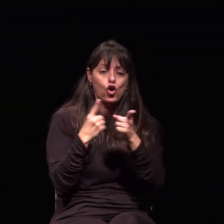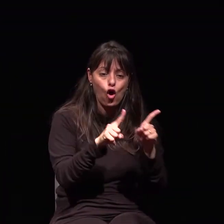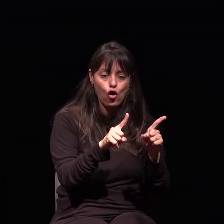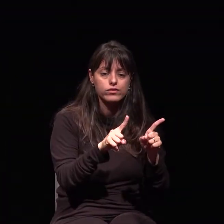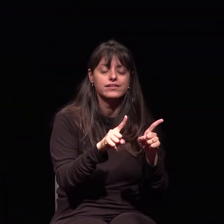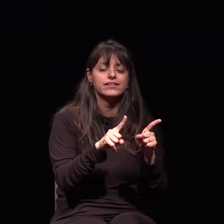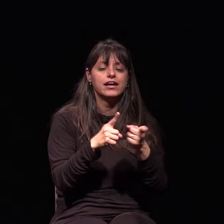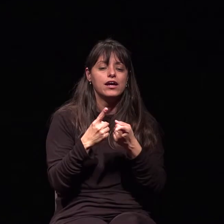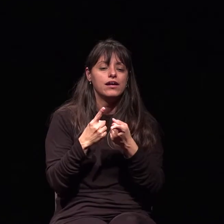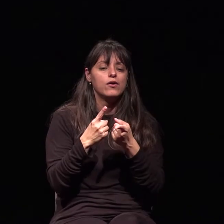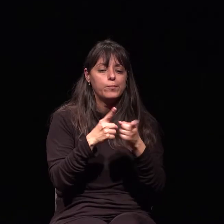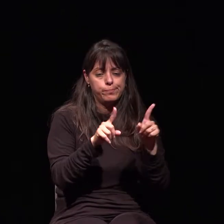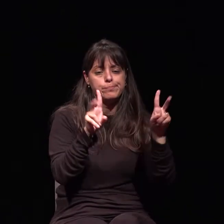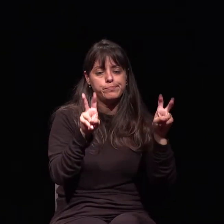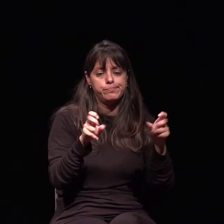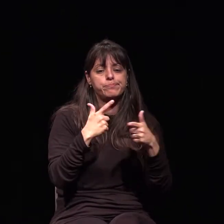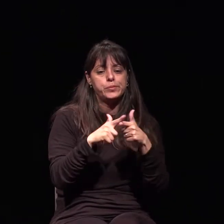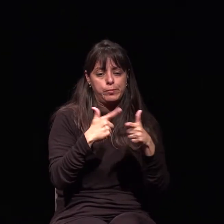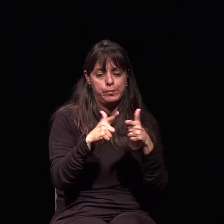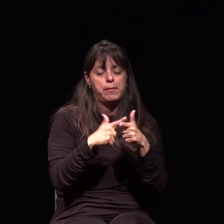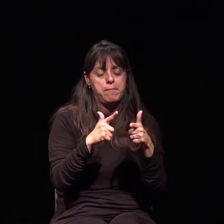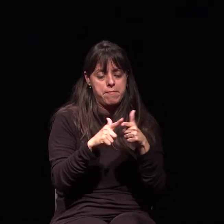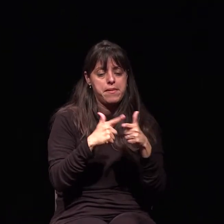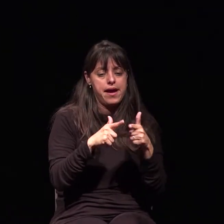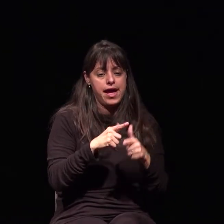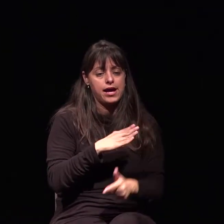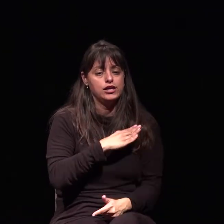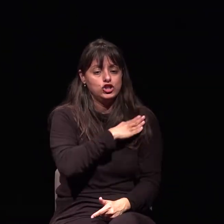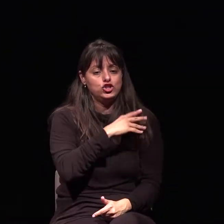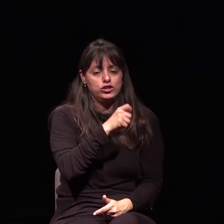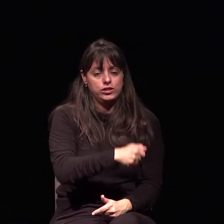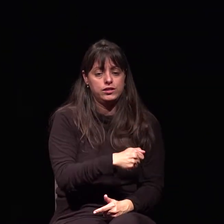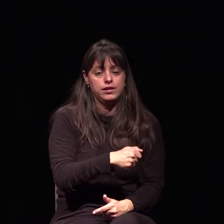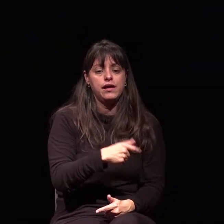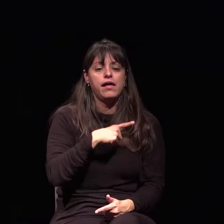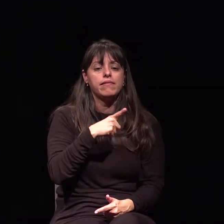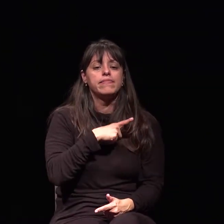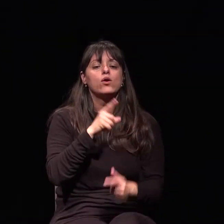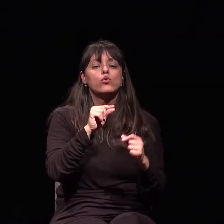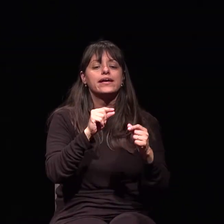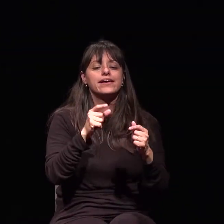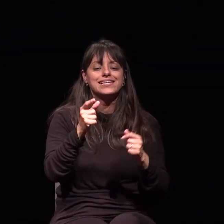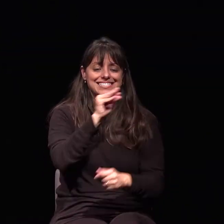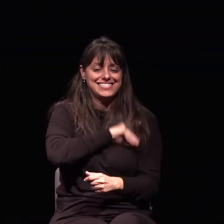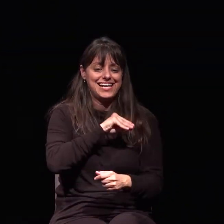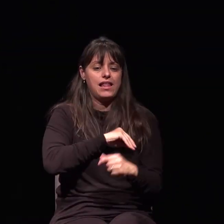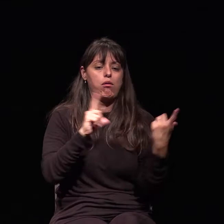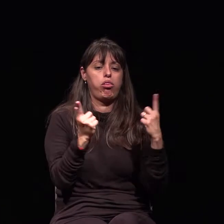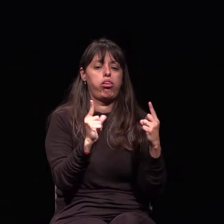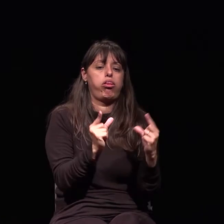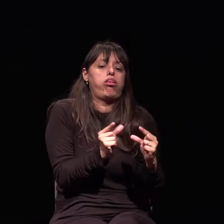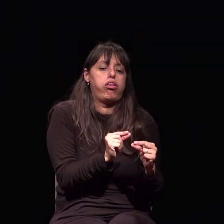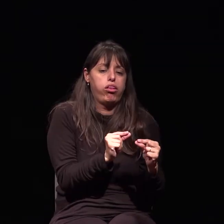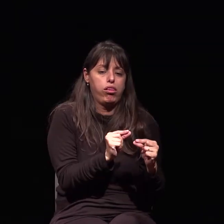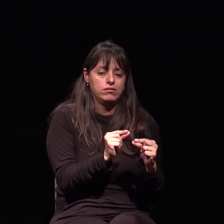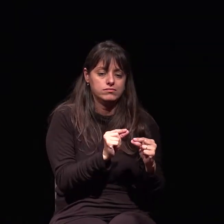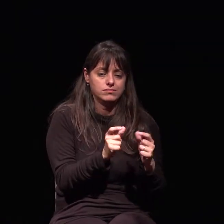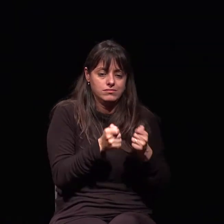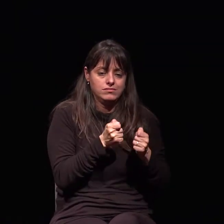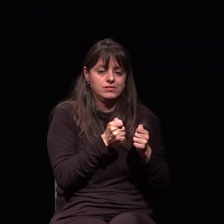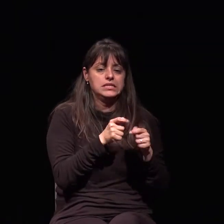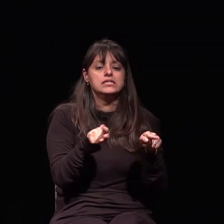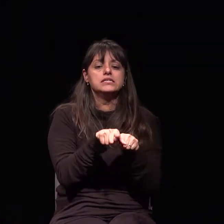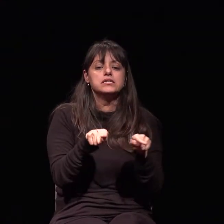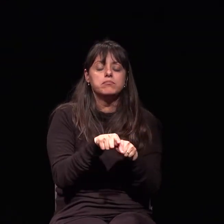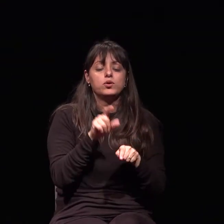arroxo salarial, contra o arroxo, contra o fundo de garantia de tempo